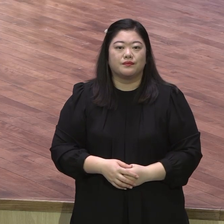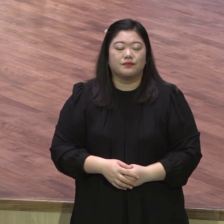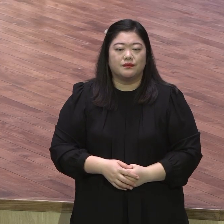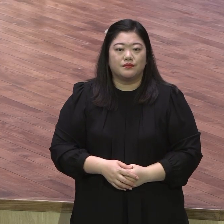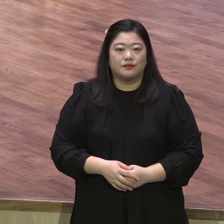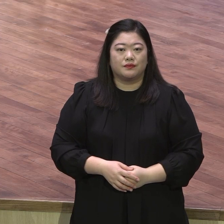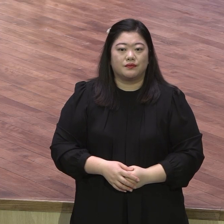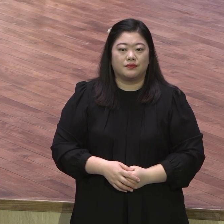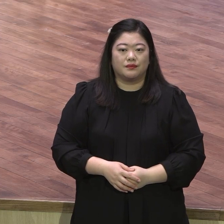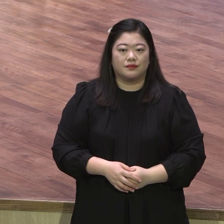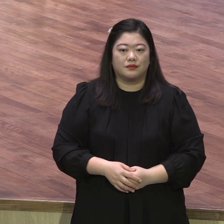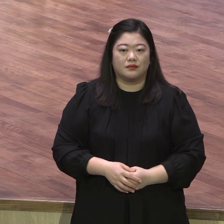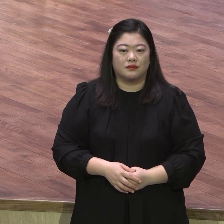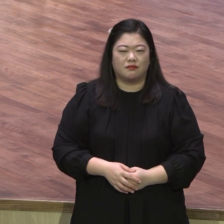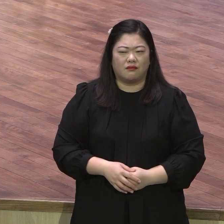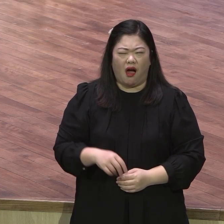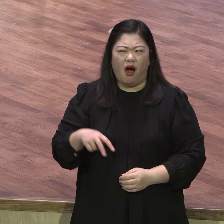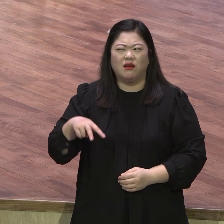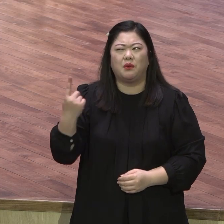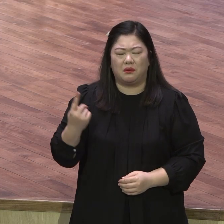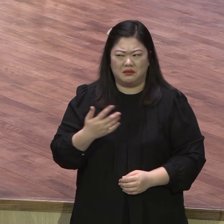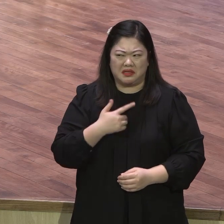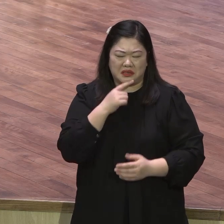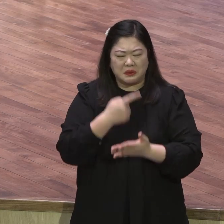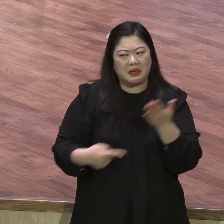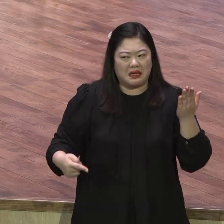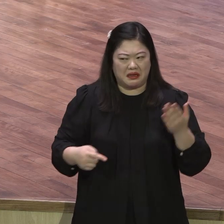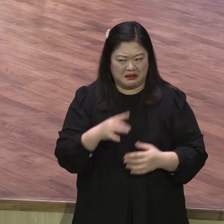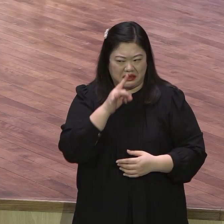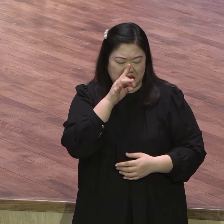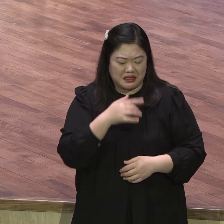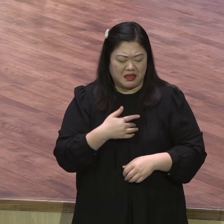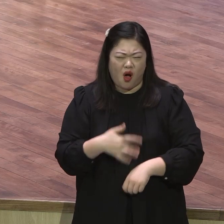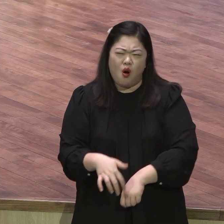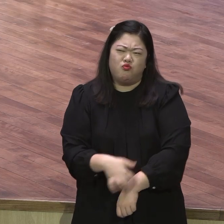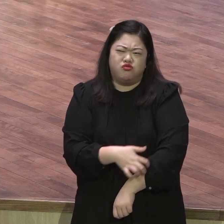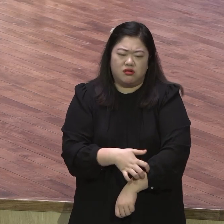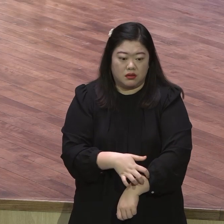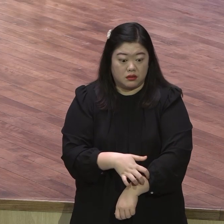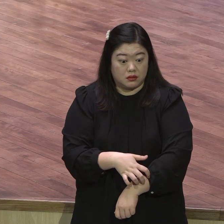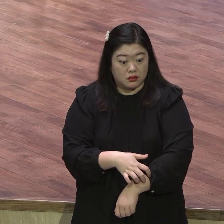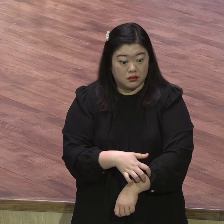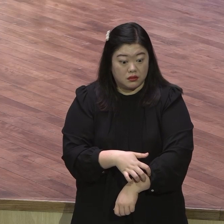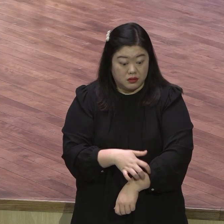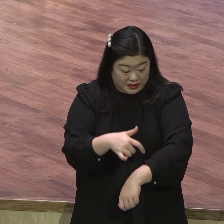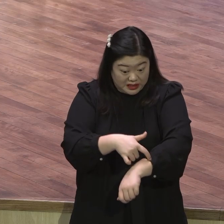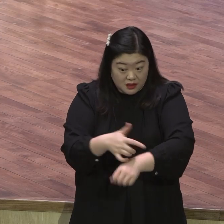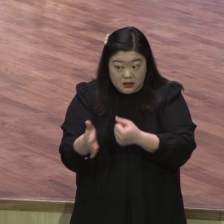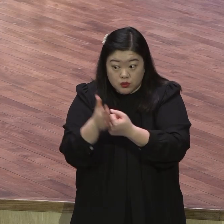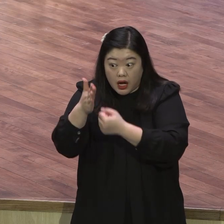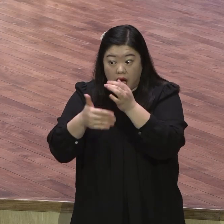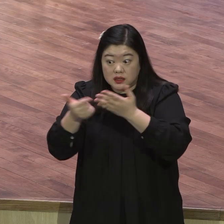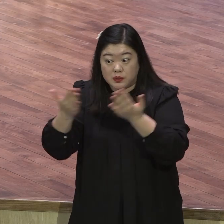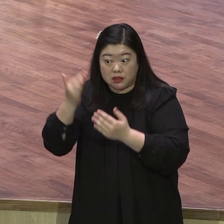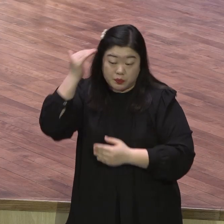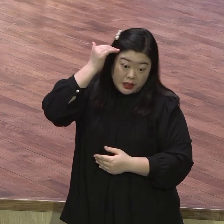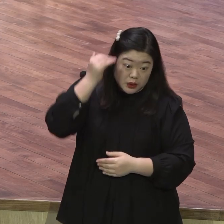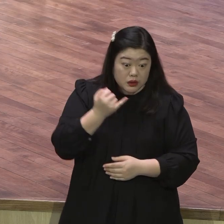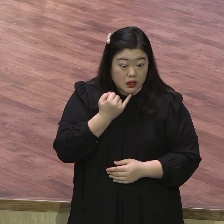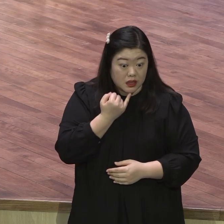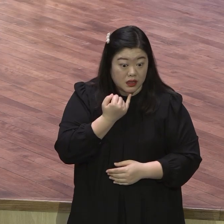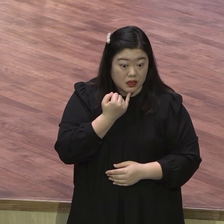내가 좀 불편했어요. 내가 좀 손해보기 때문에 하나님의 일을 방해합니까? 하나님의 일을